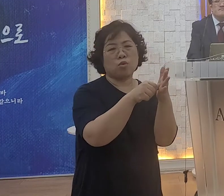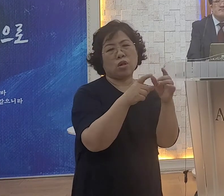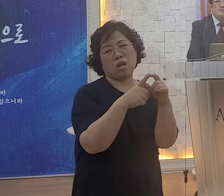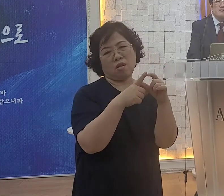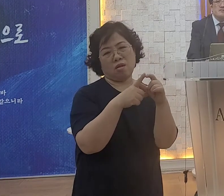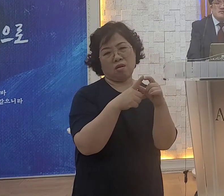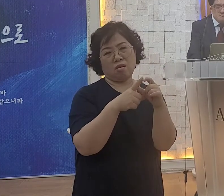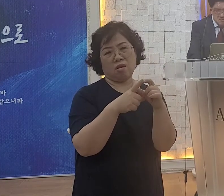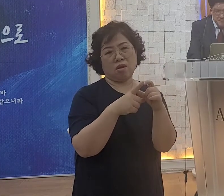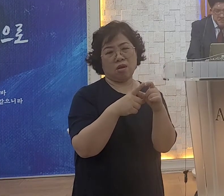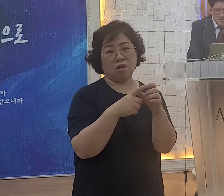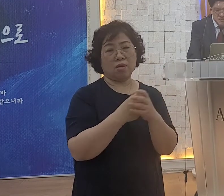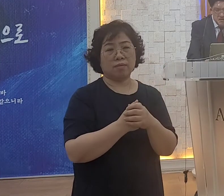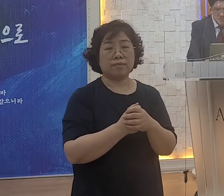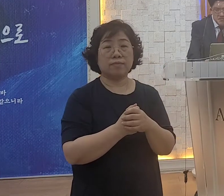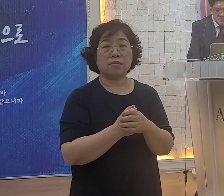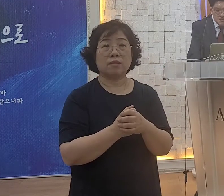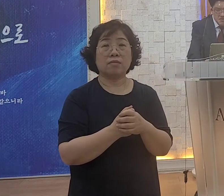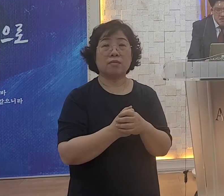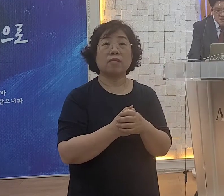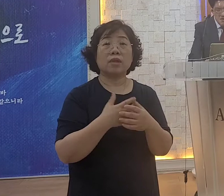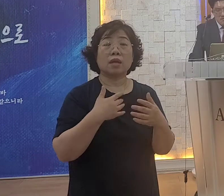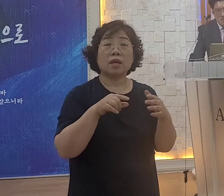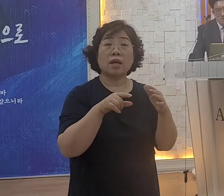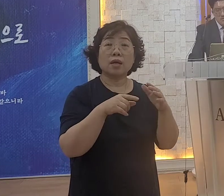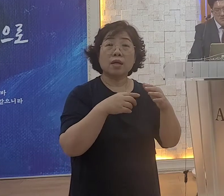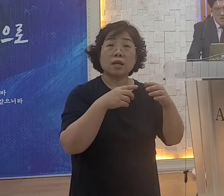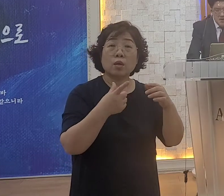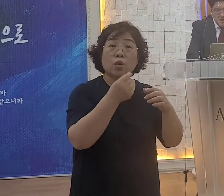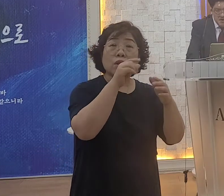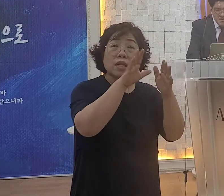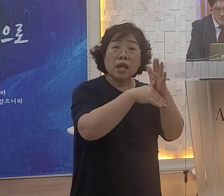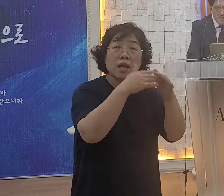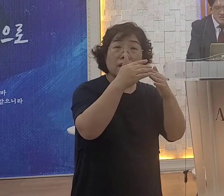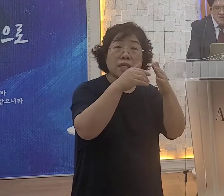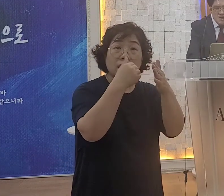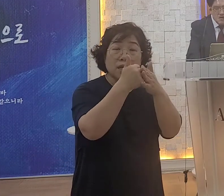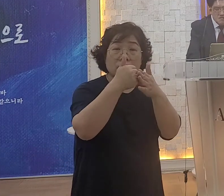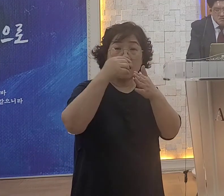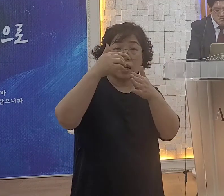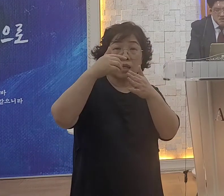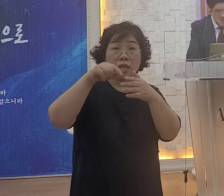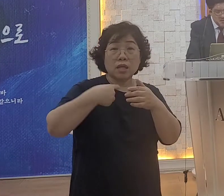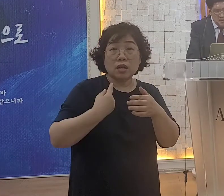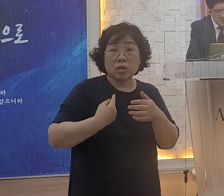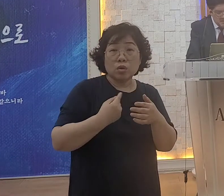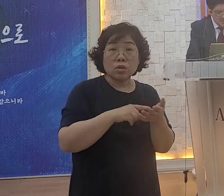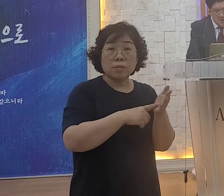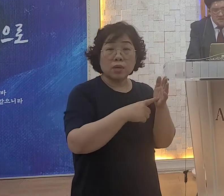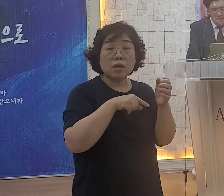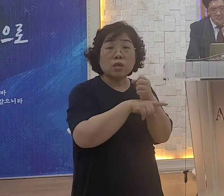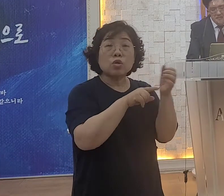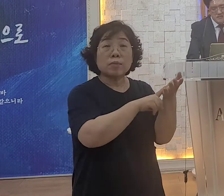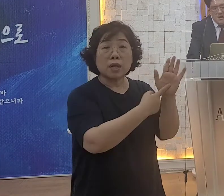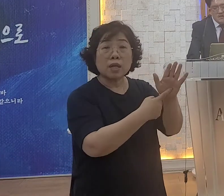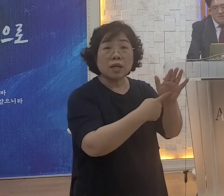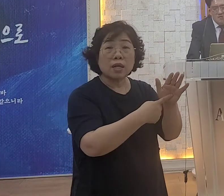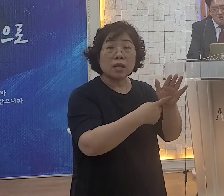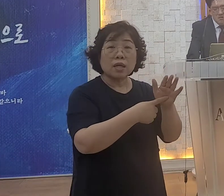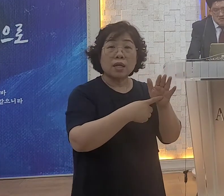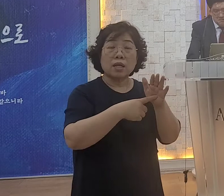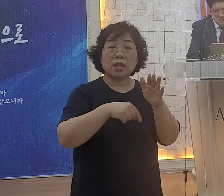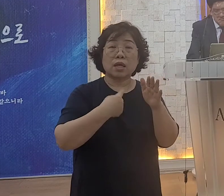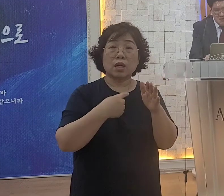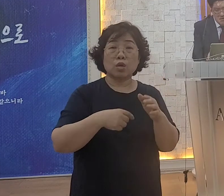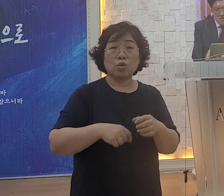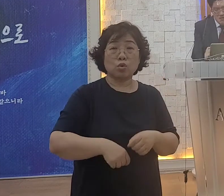같이 26절 한번 같이 읽겠습니다. 시작. 곧 이때에 자기의 의로우심을 나타내사